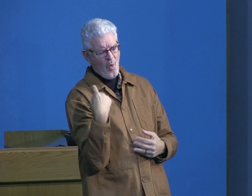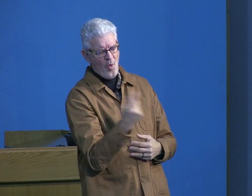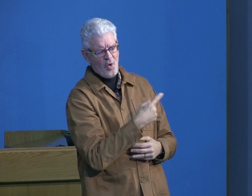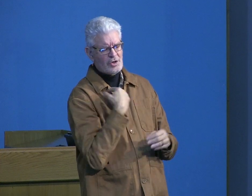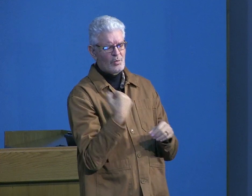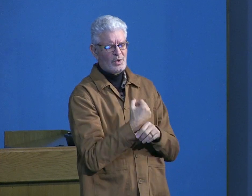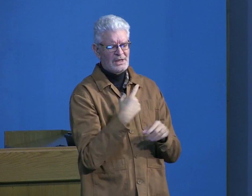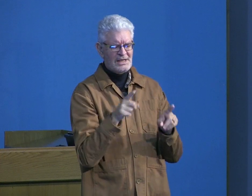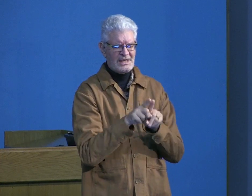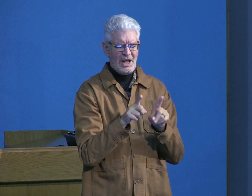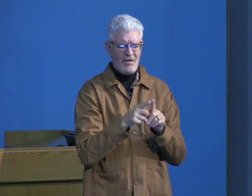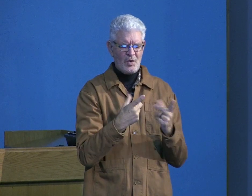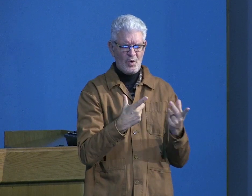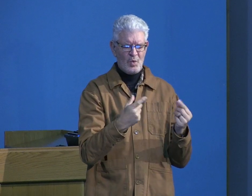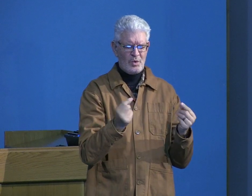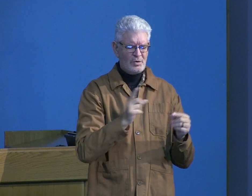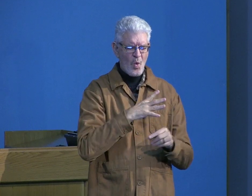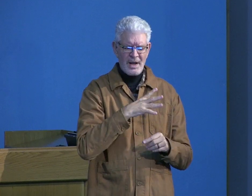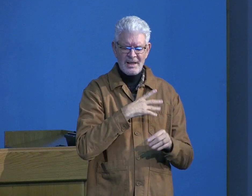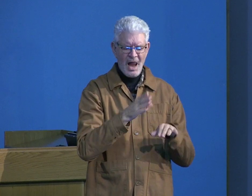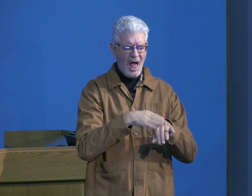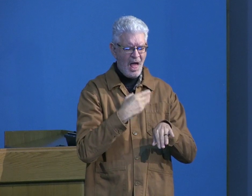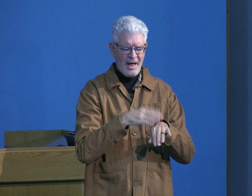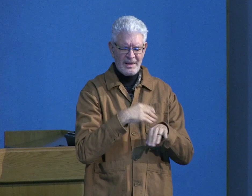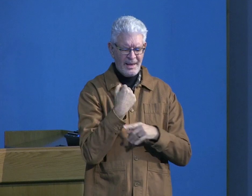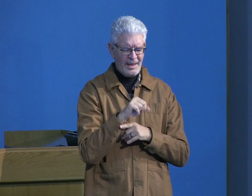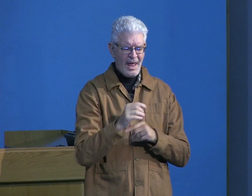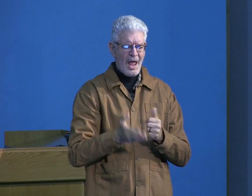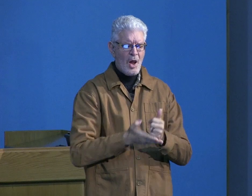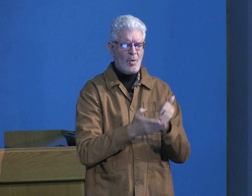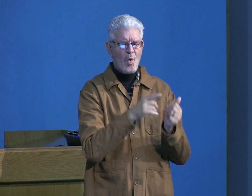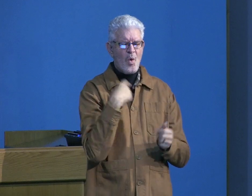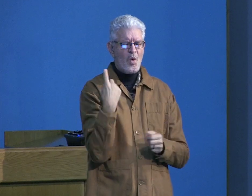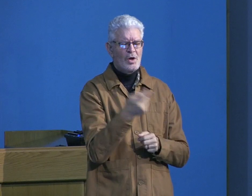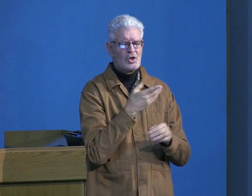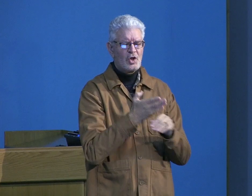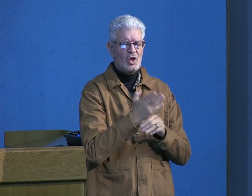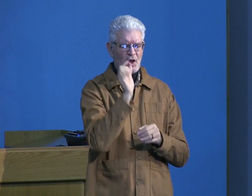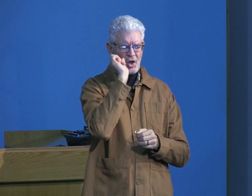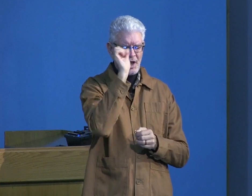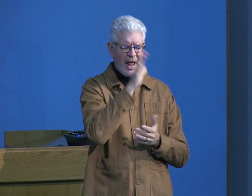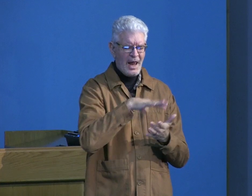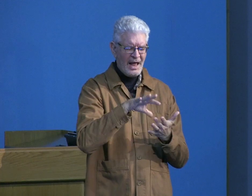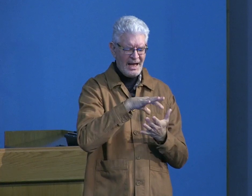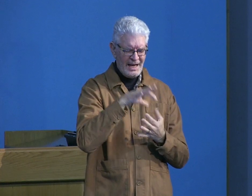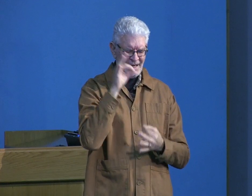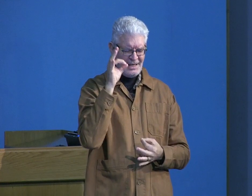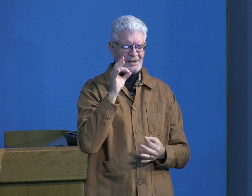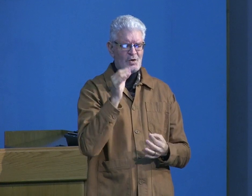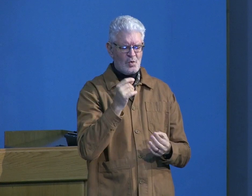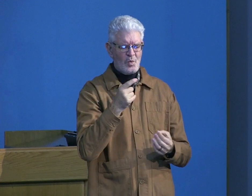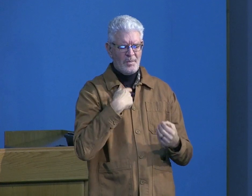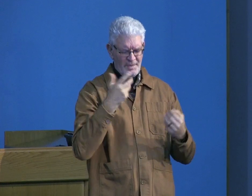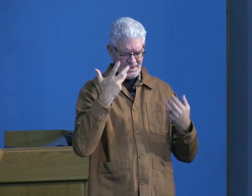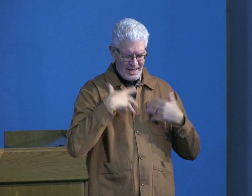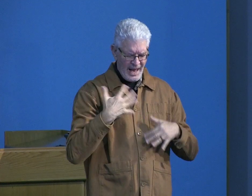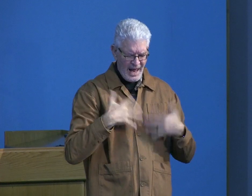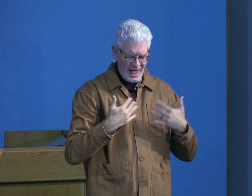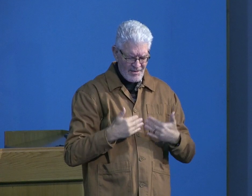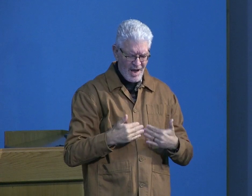laat U ook vir ons dieselfde son doen. Dis nog nie te laat nie. Help ook vir ons deur die Heilige Gees, hoe om